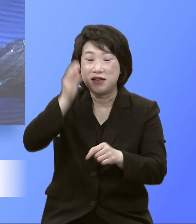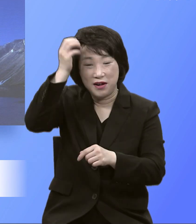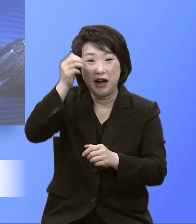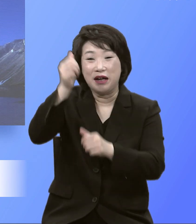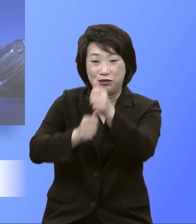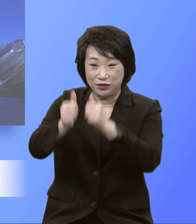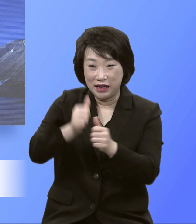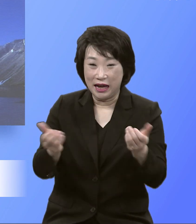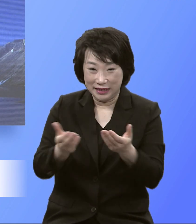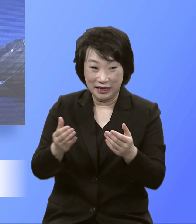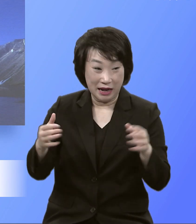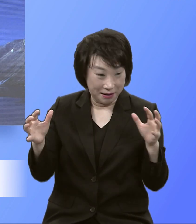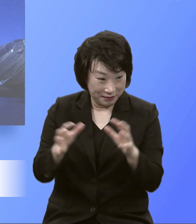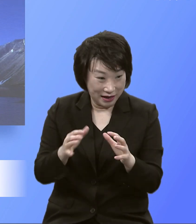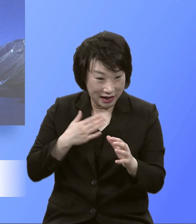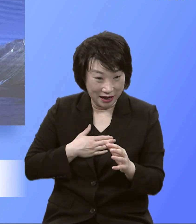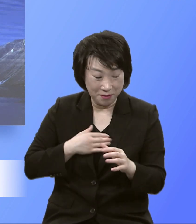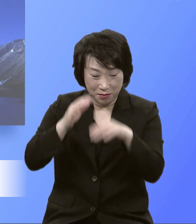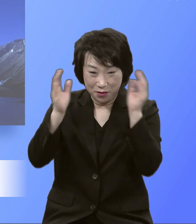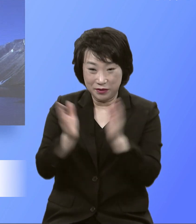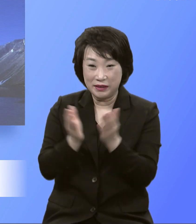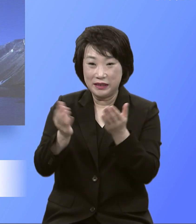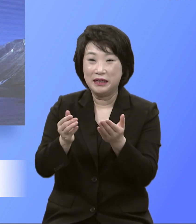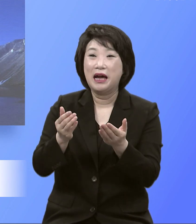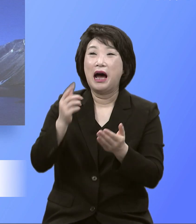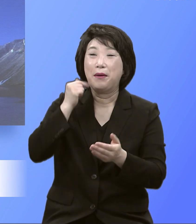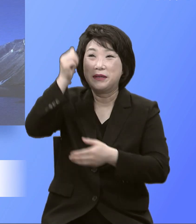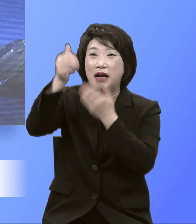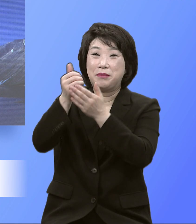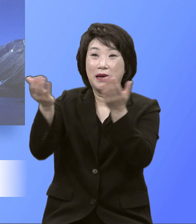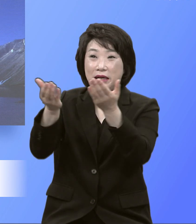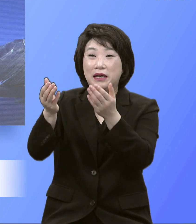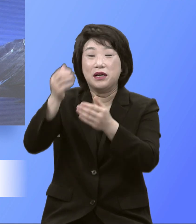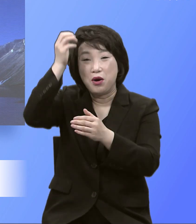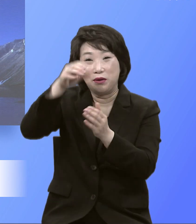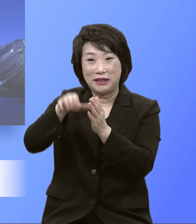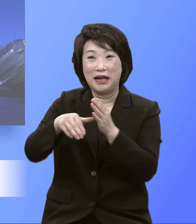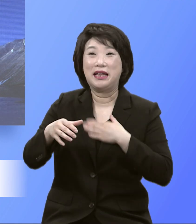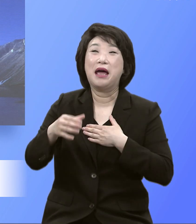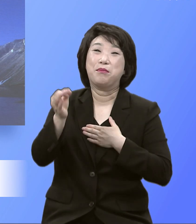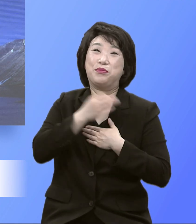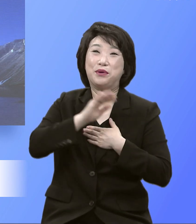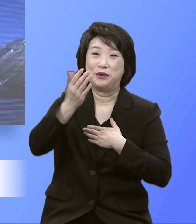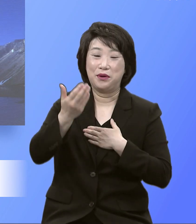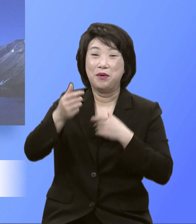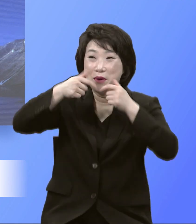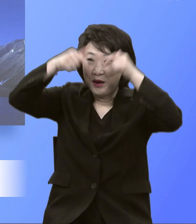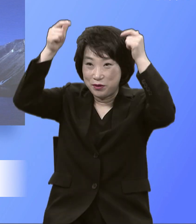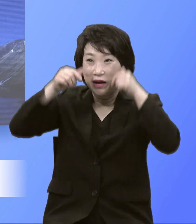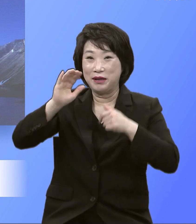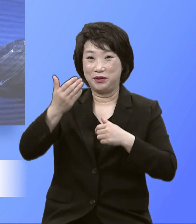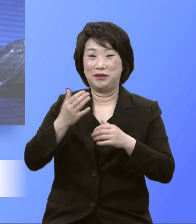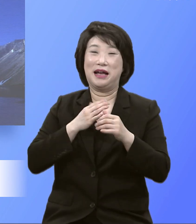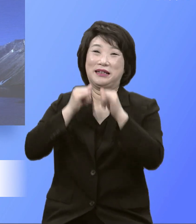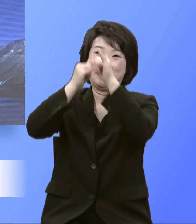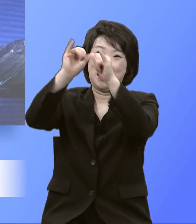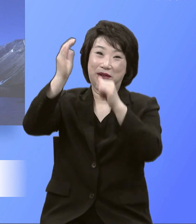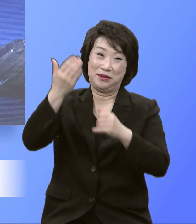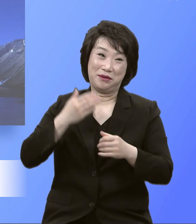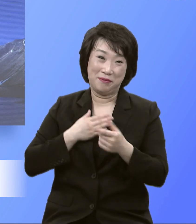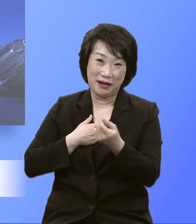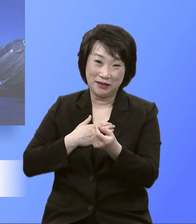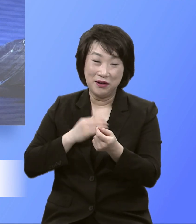후사로 사역해서 이 모든 기업이 아버지의 기업이요 영혼의 때 여러분의 부유가 되고 멸류관이 되고 상이